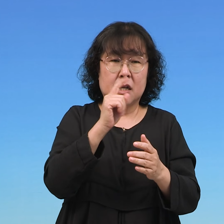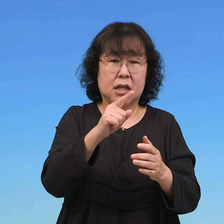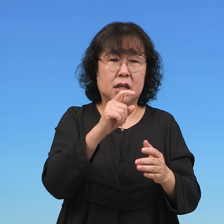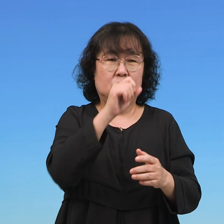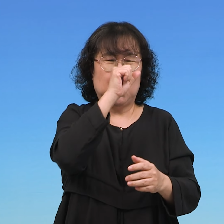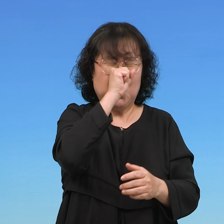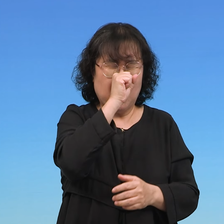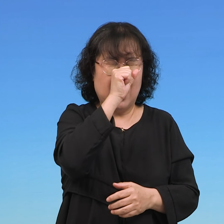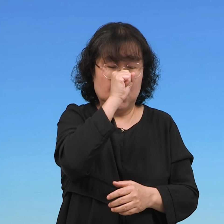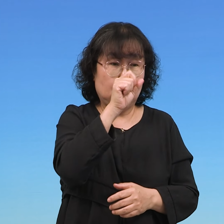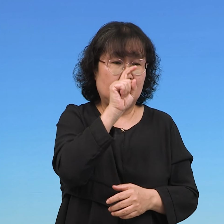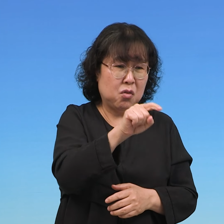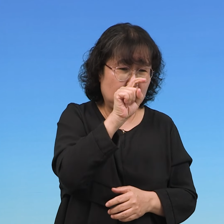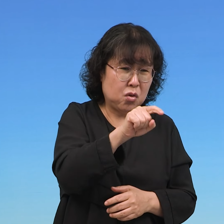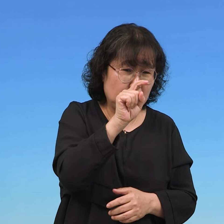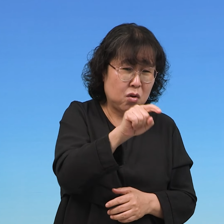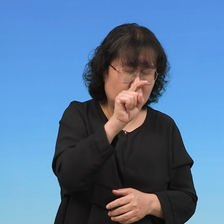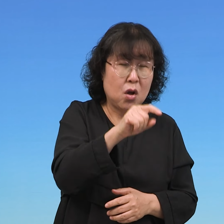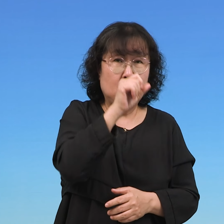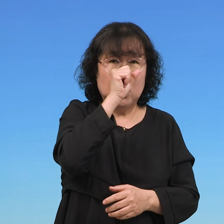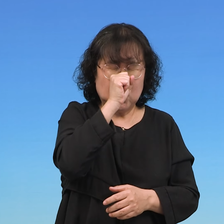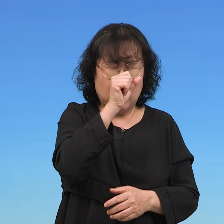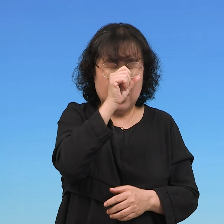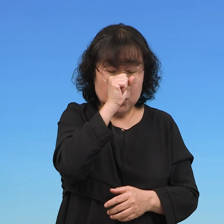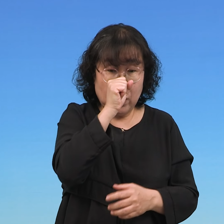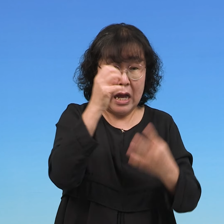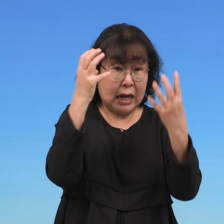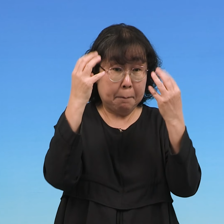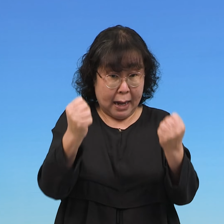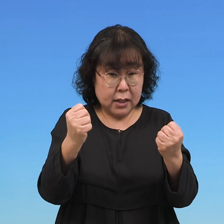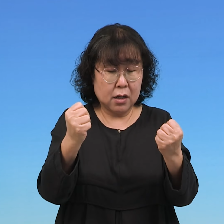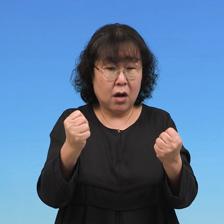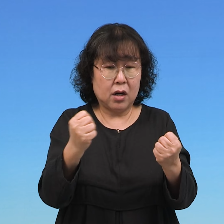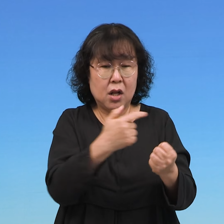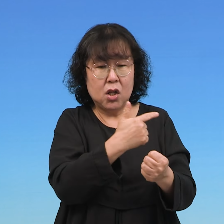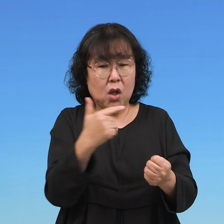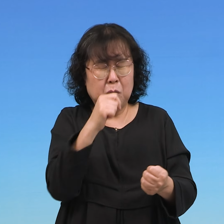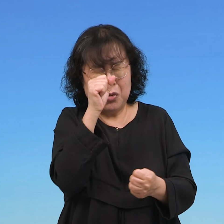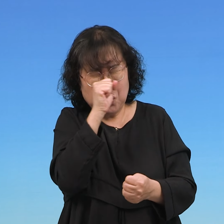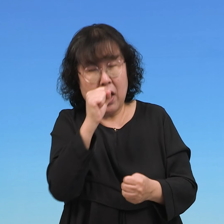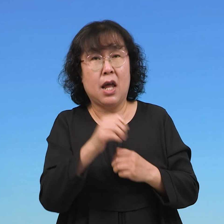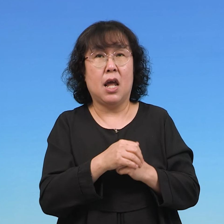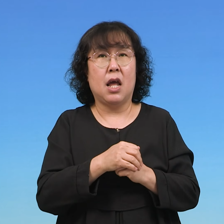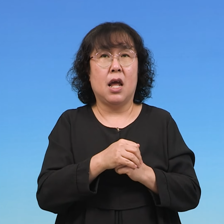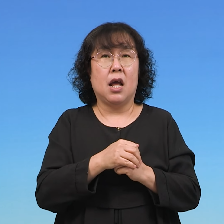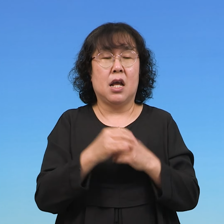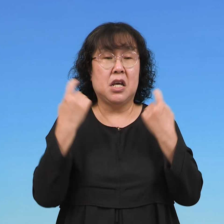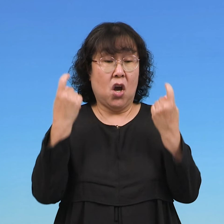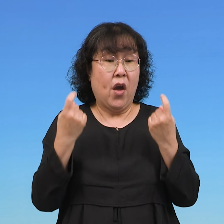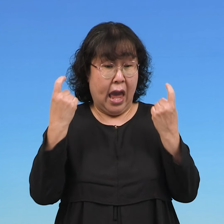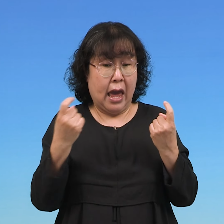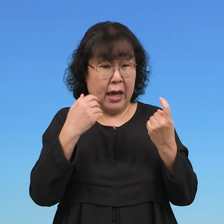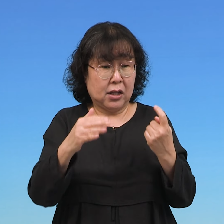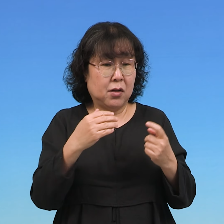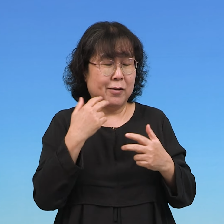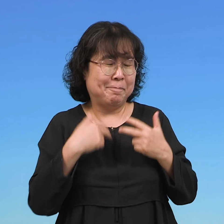이 개수로서 자기 존재감을 확인해야 되니까 여행을 가서도요, 즐기러 가는 게 아니에요. 사진 찍으러 간대요. 그래서